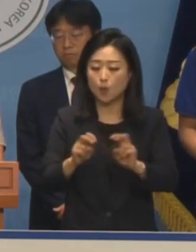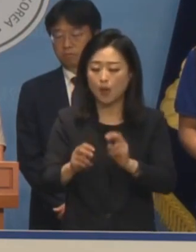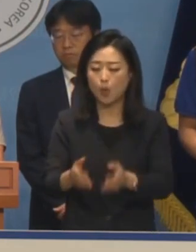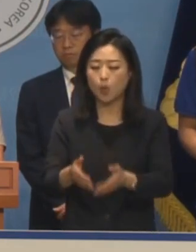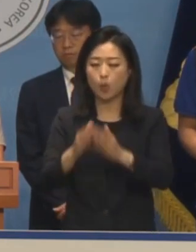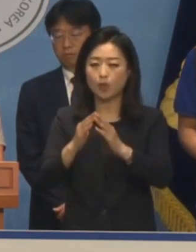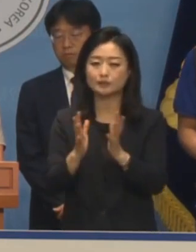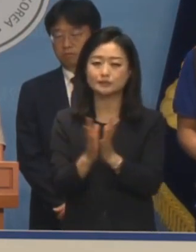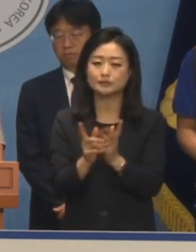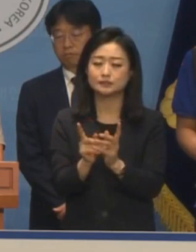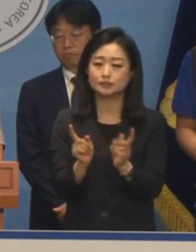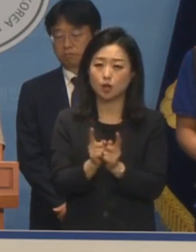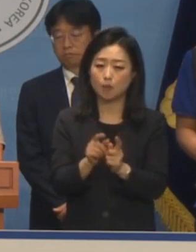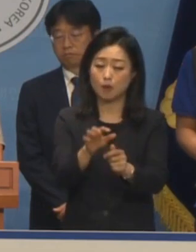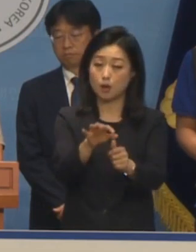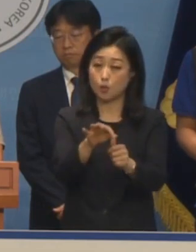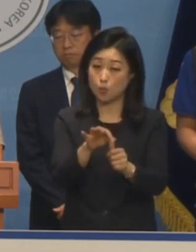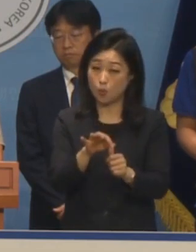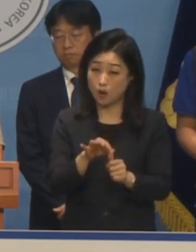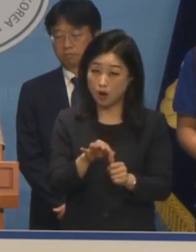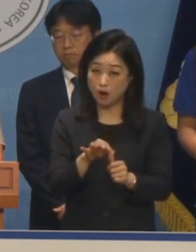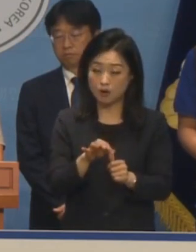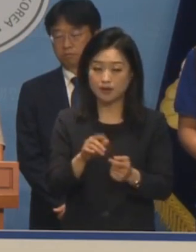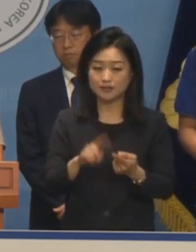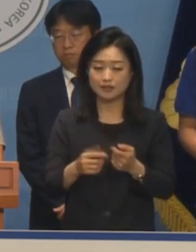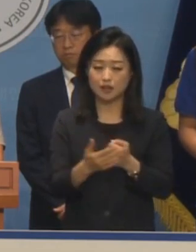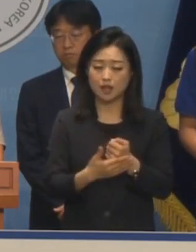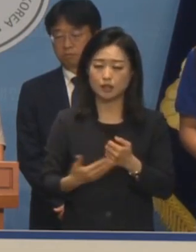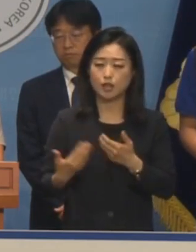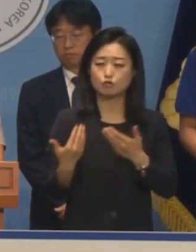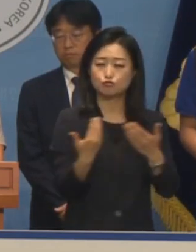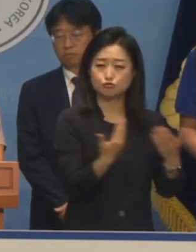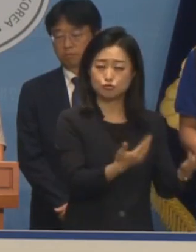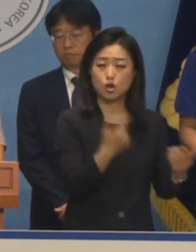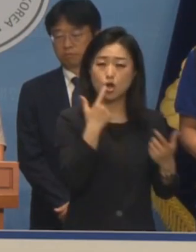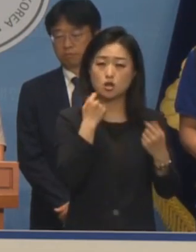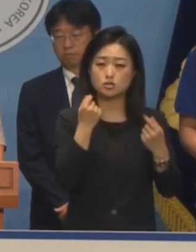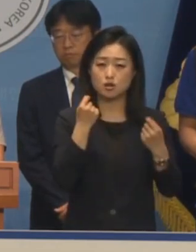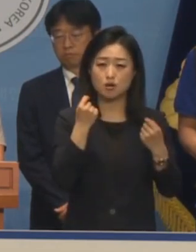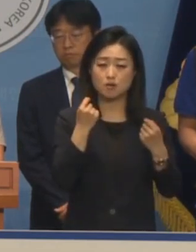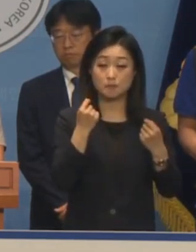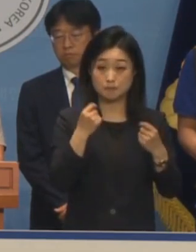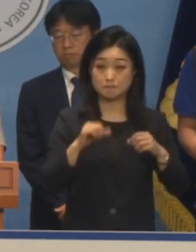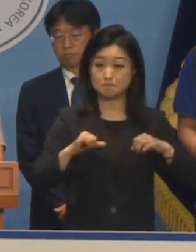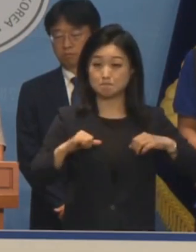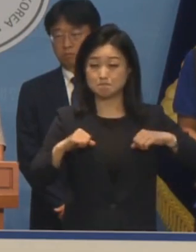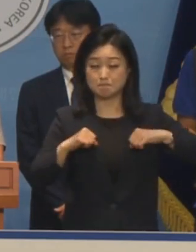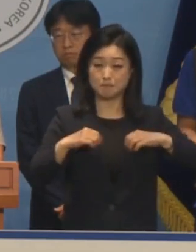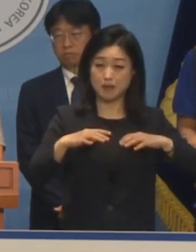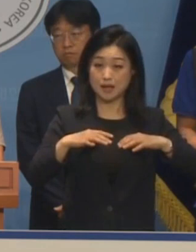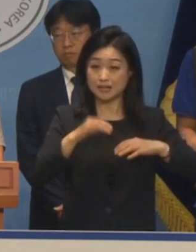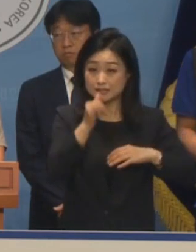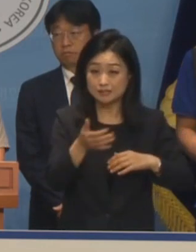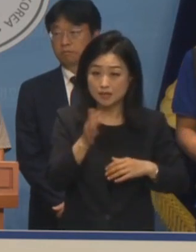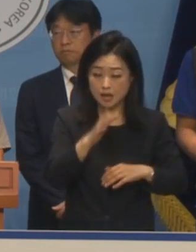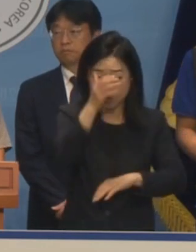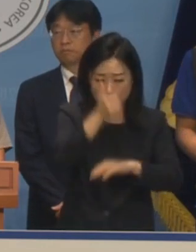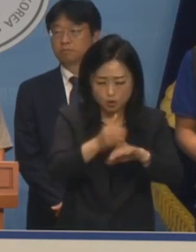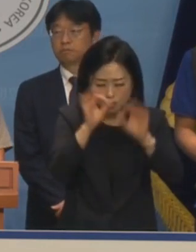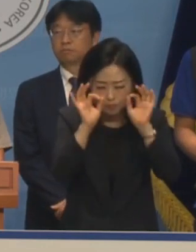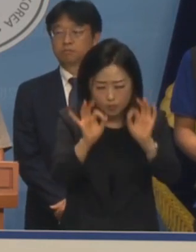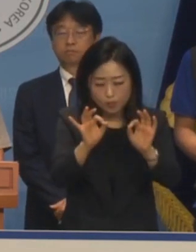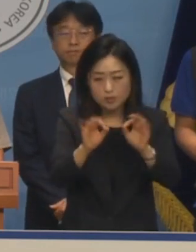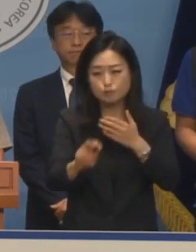직고용한 것이 시라도 베푼 것처럼 주장하지만 이것이 불법 파견 은폐에 지나지 않는다는 것은